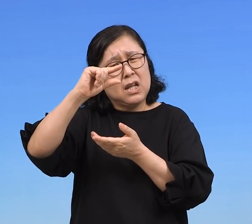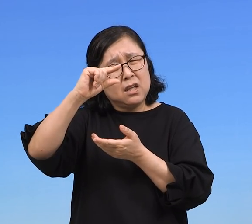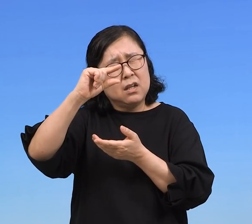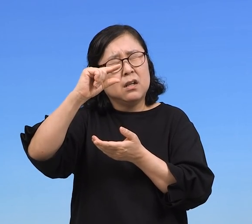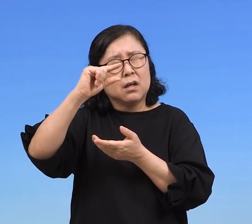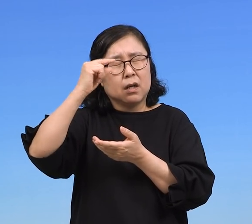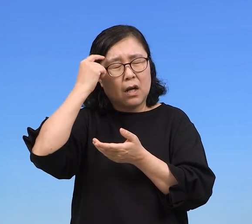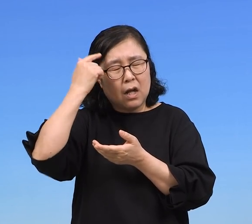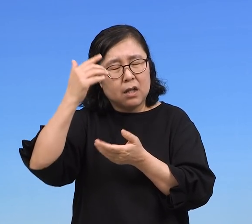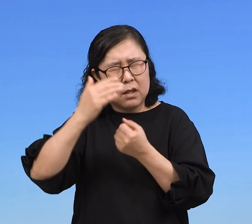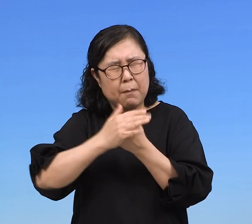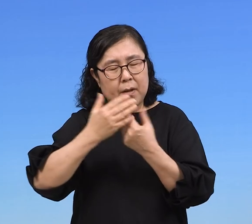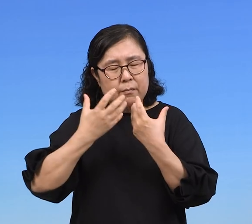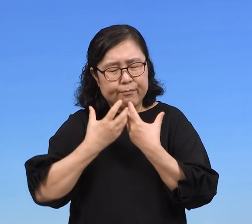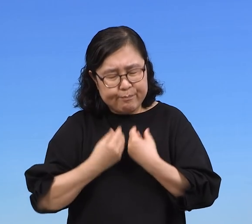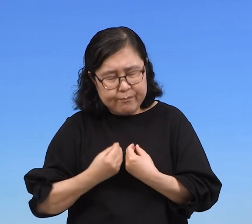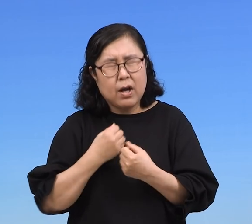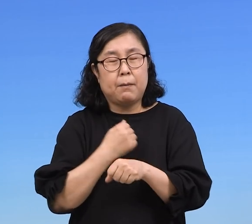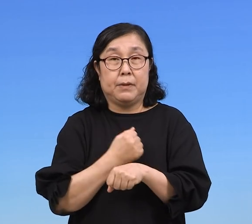얕을까?